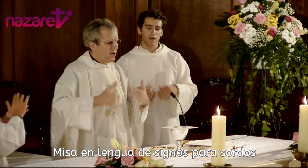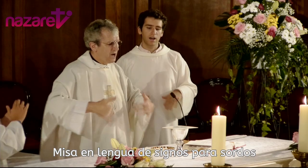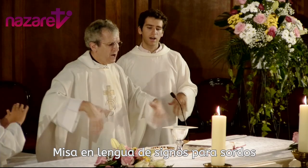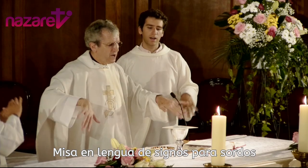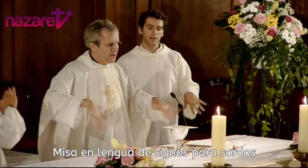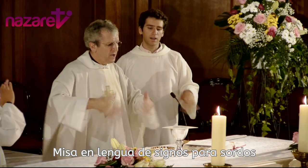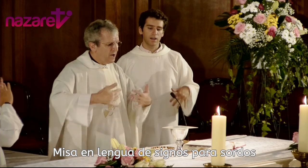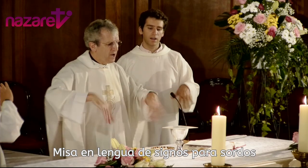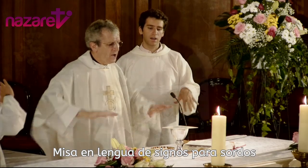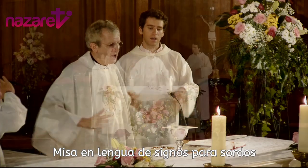Hosanna,